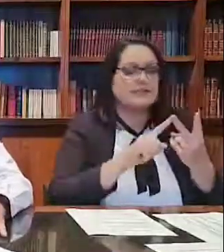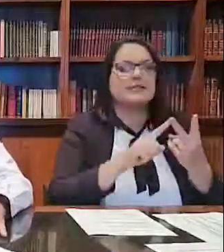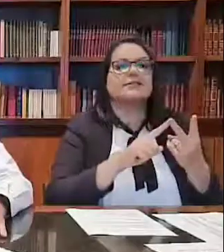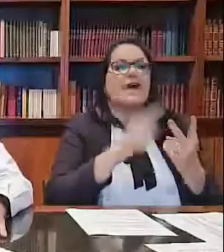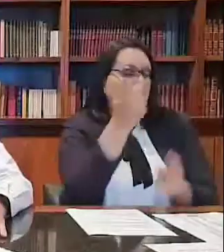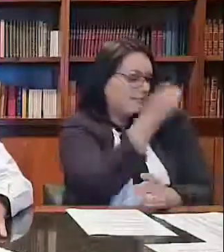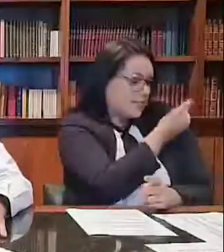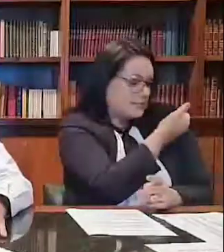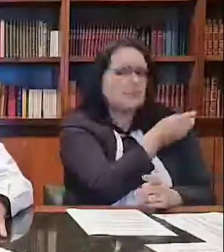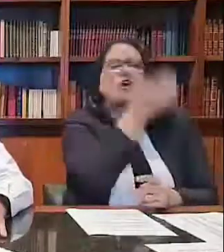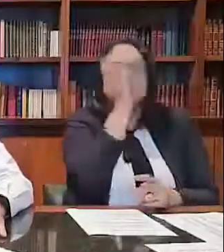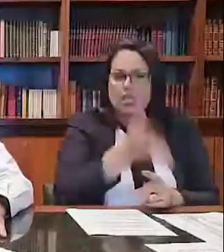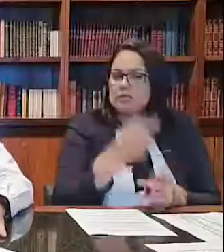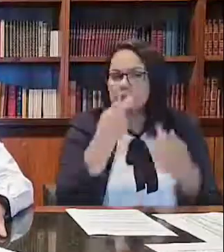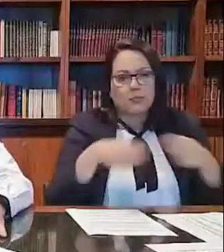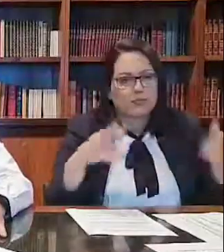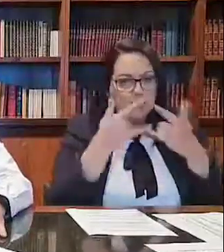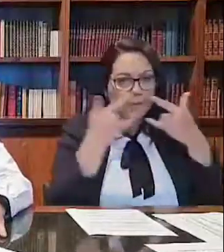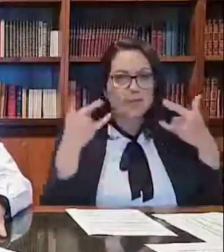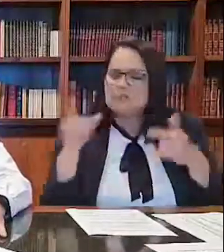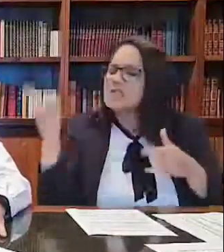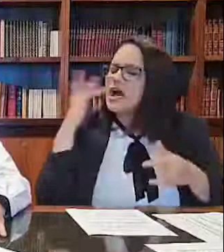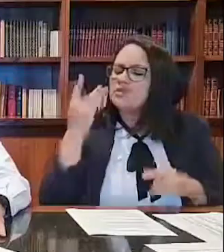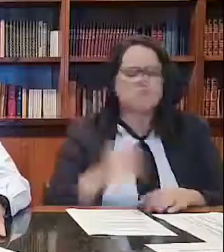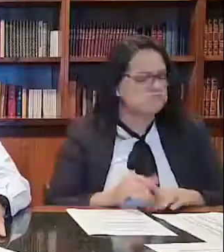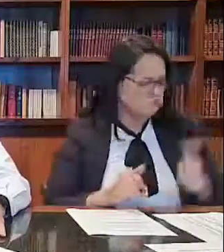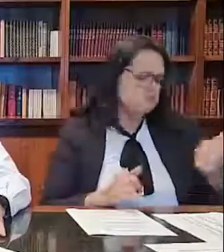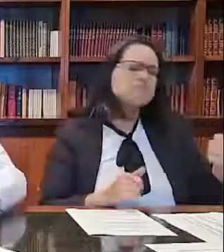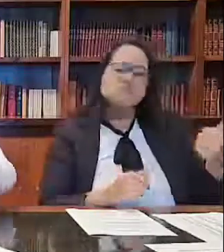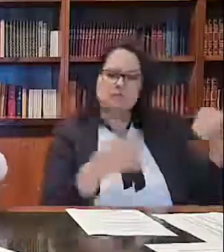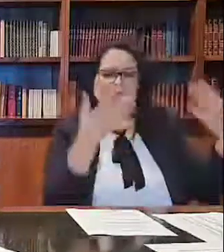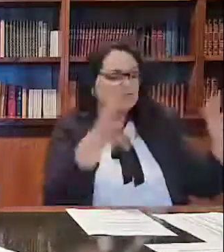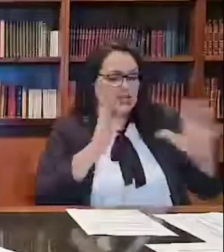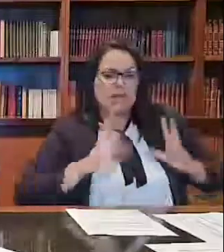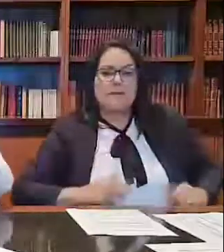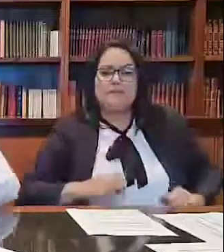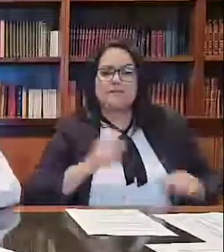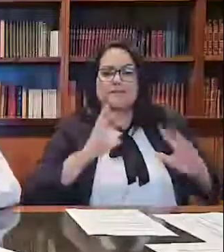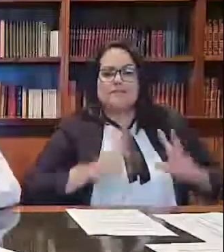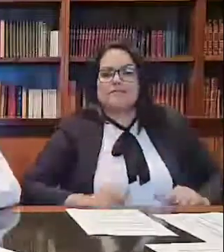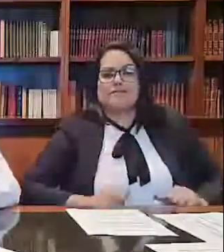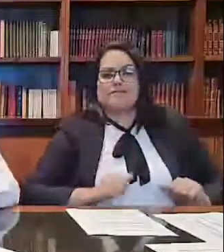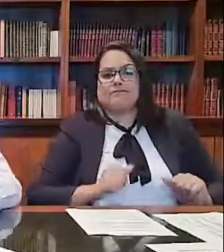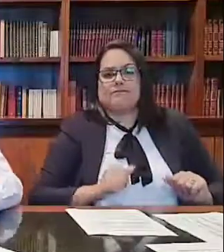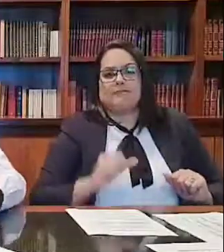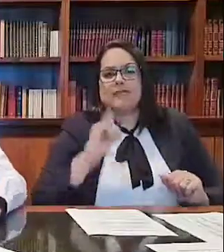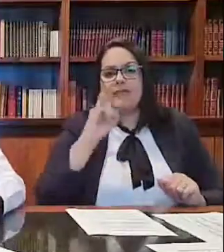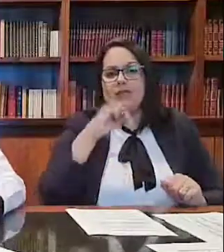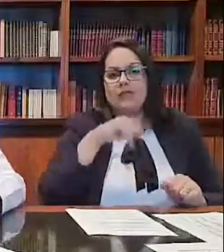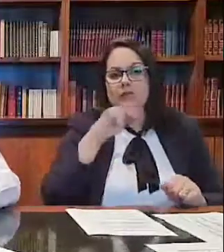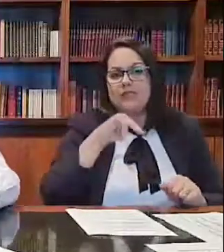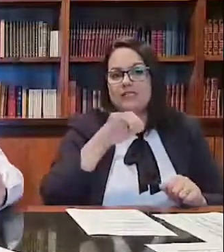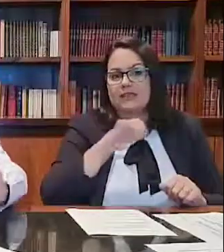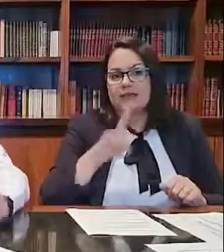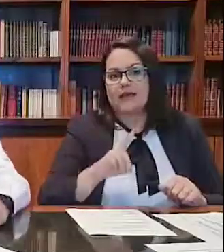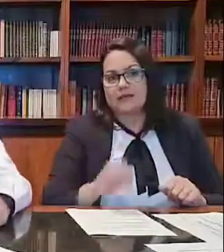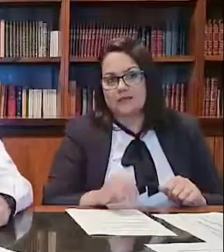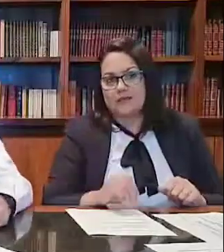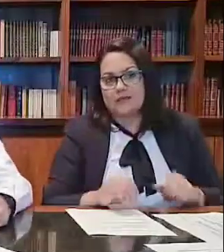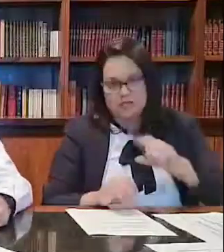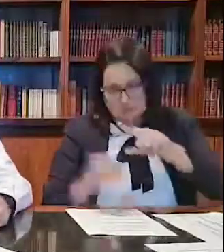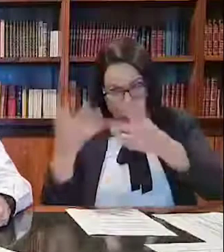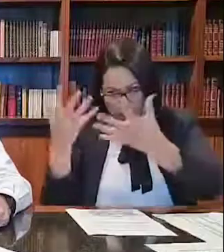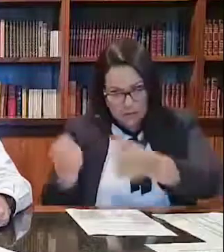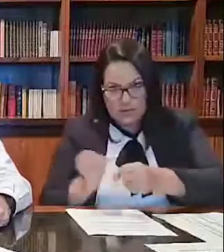zero acho que completamente razoável agora quinta contra é negacionismo porque eu